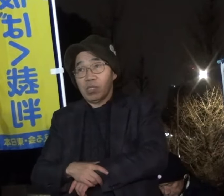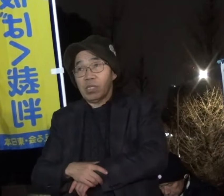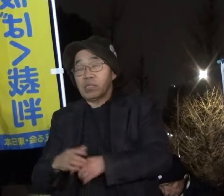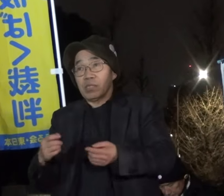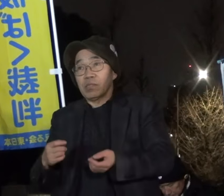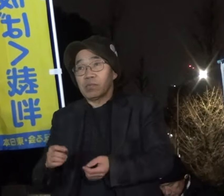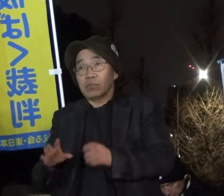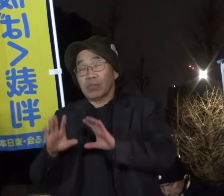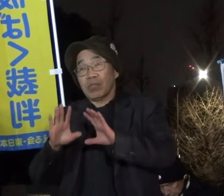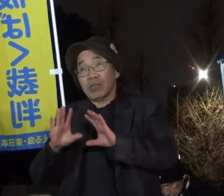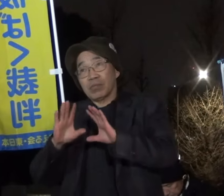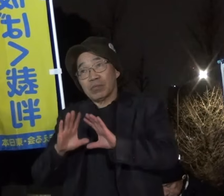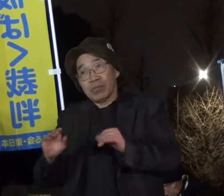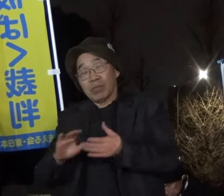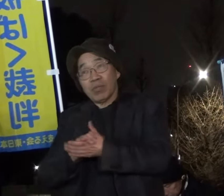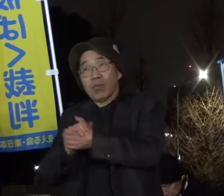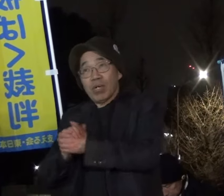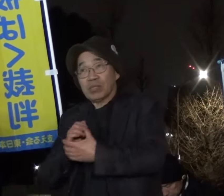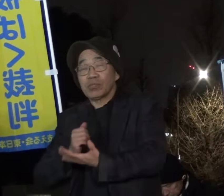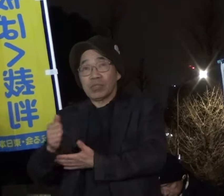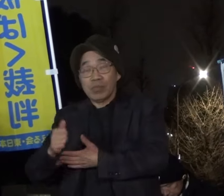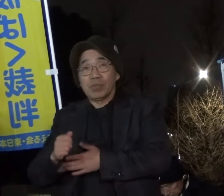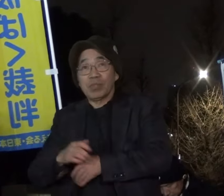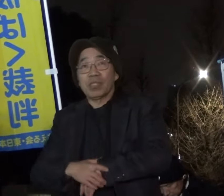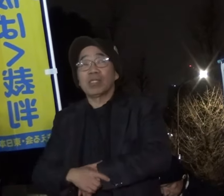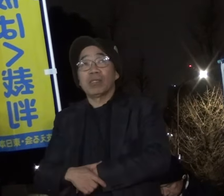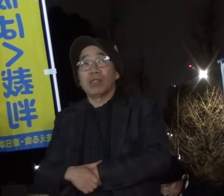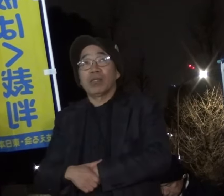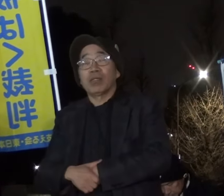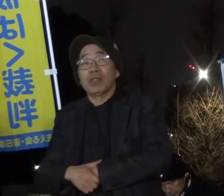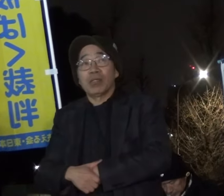平和主義、こういうものをビラに店の中で出して